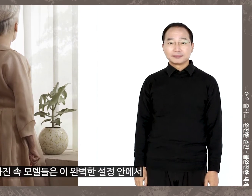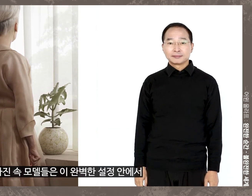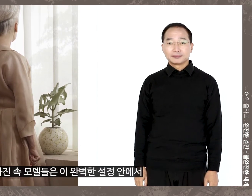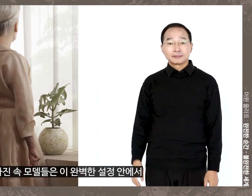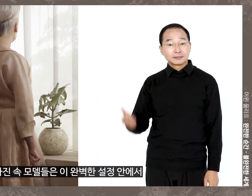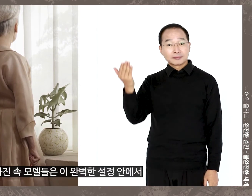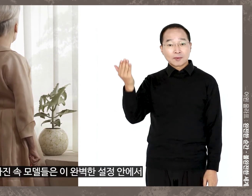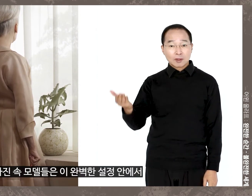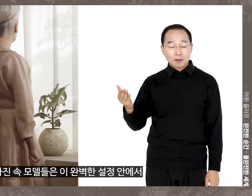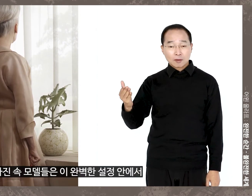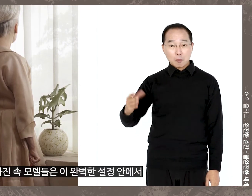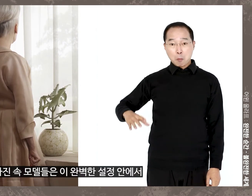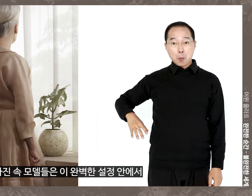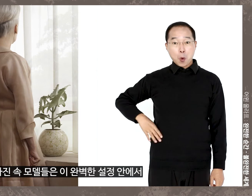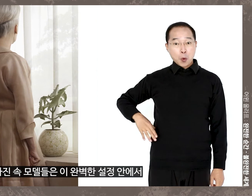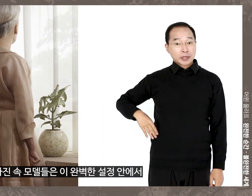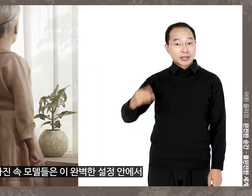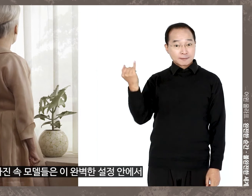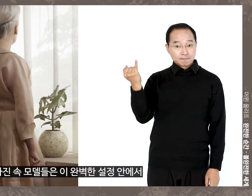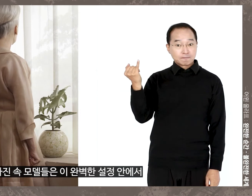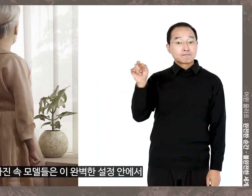사진 속 모델들은